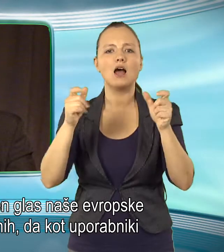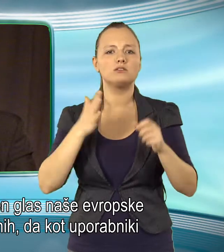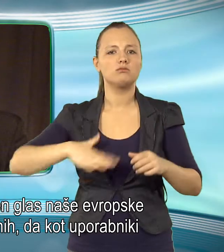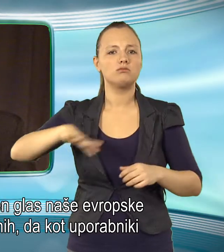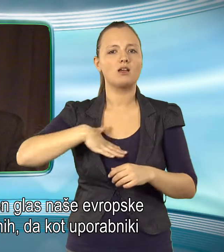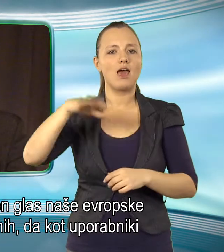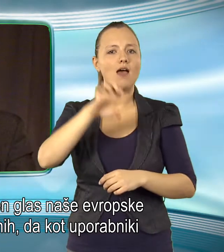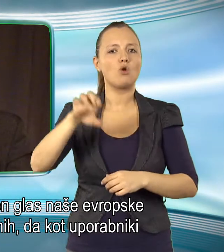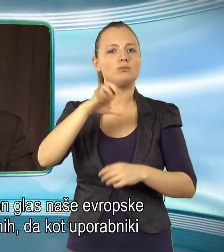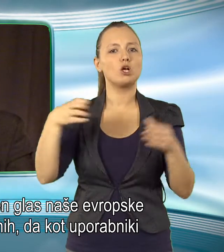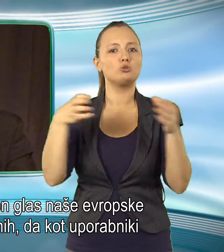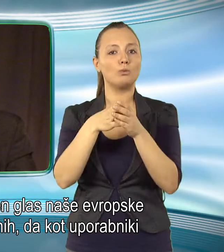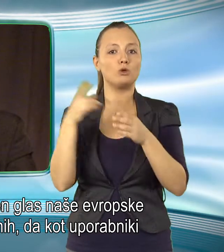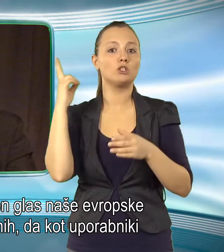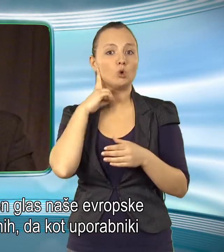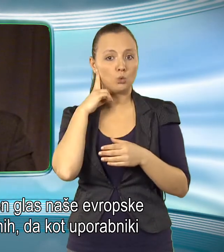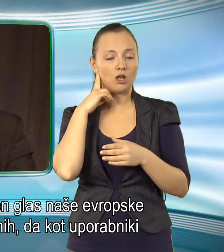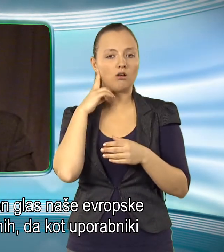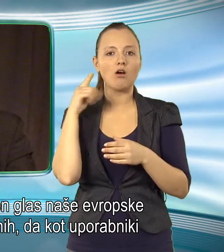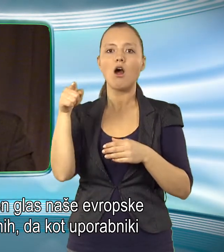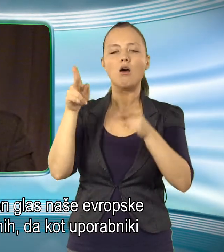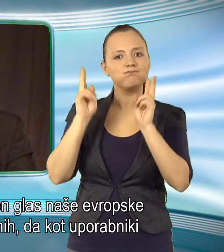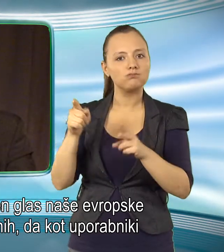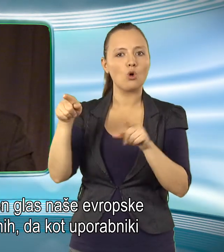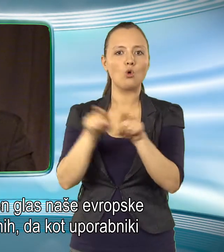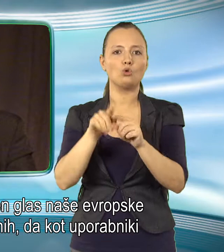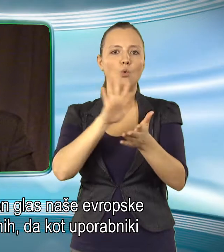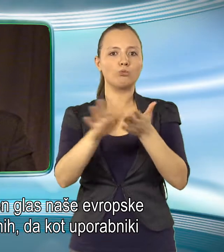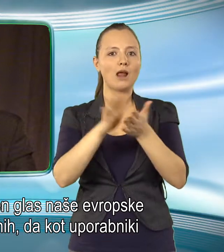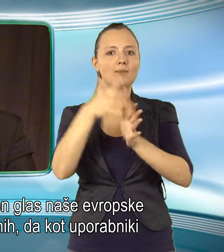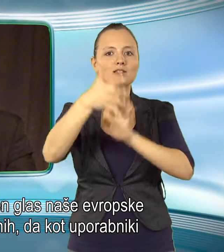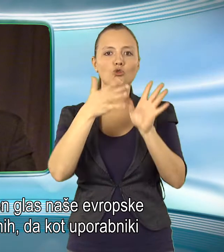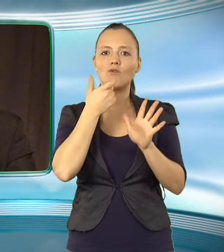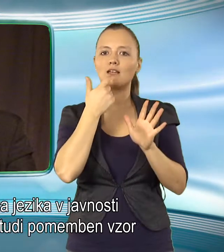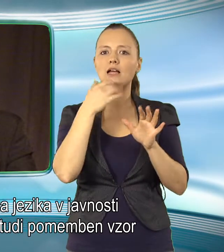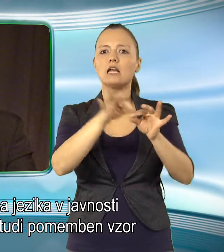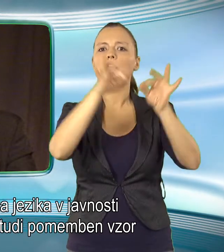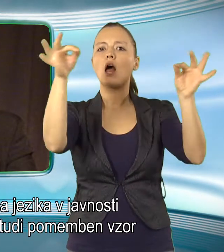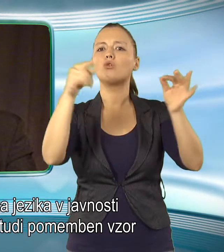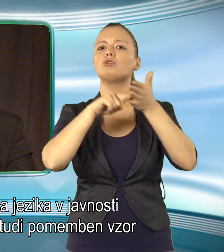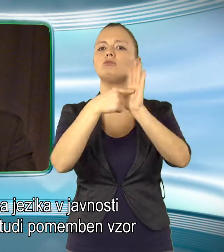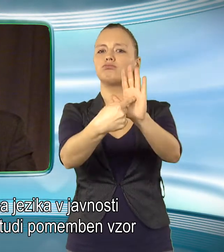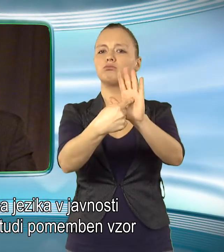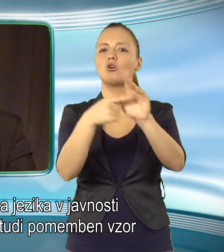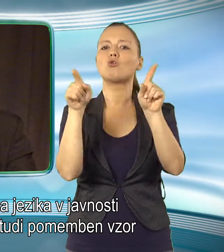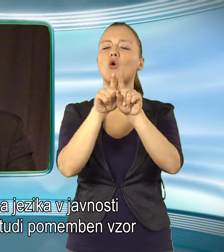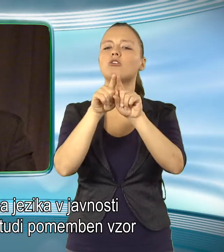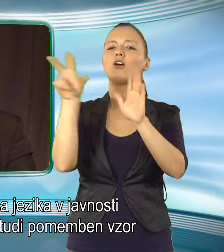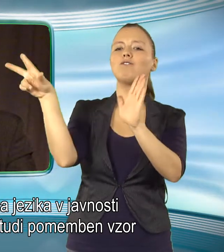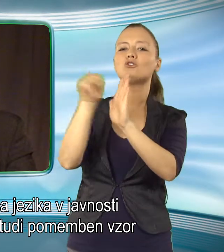gluhih, da kot uporabniki znakovnega jezika v javnosti predstavljajo tudi pomemben vzor gluhi skupnosti in